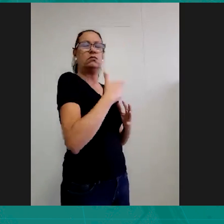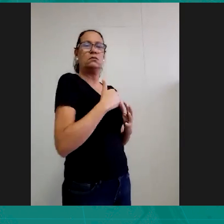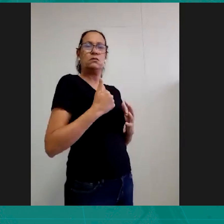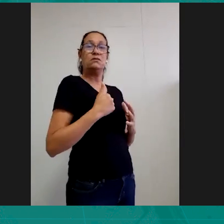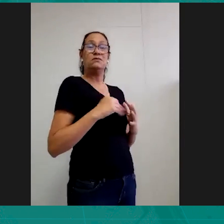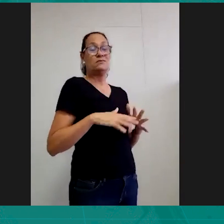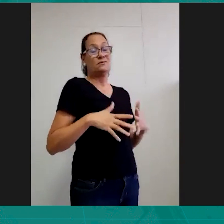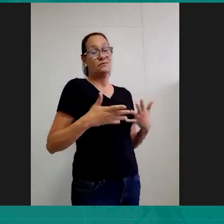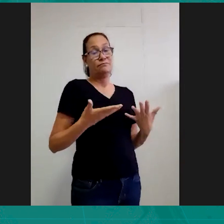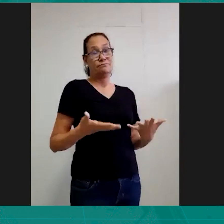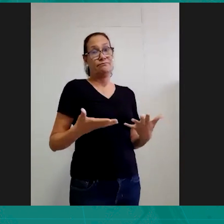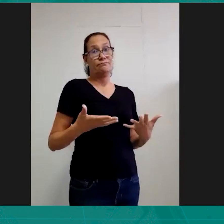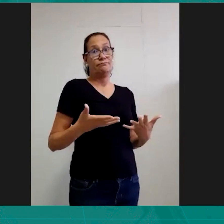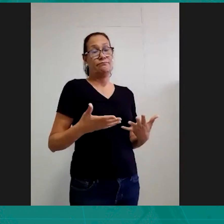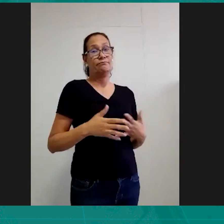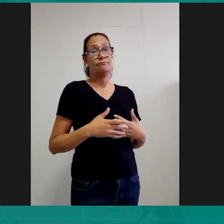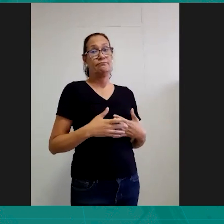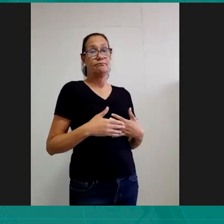então,